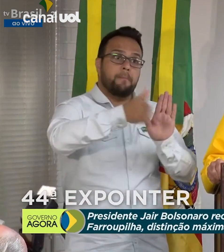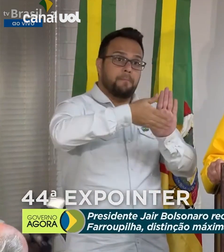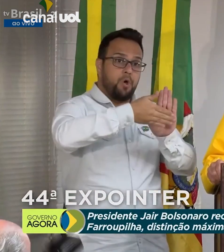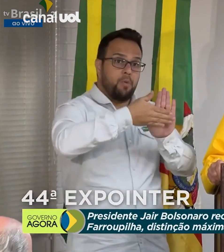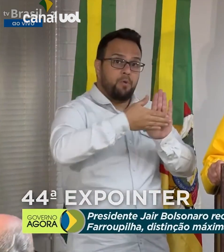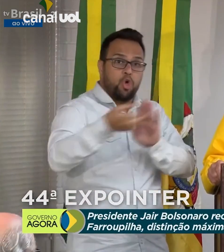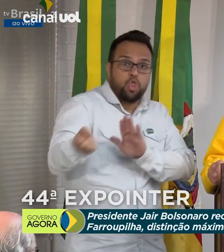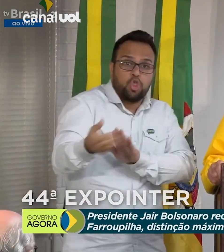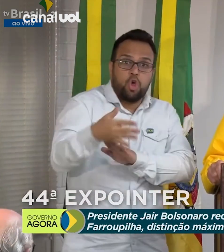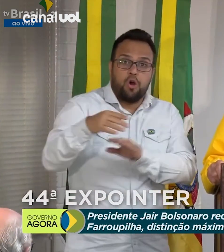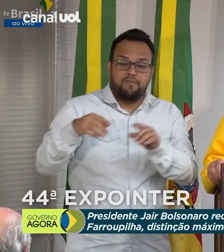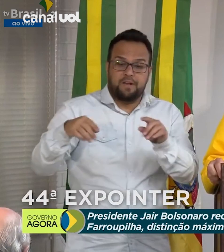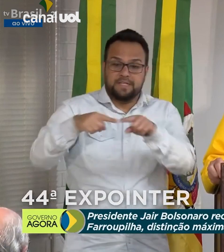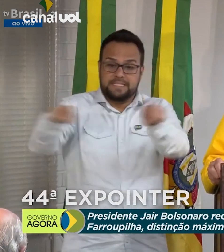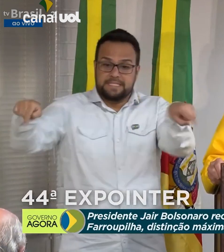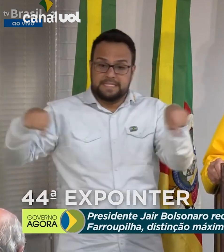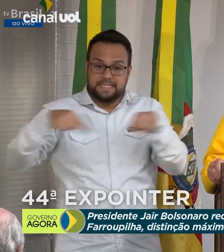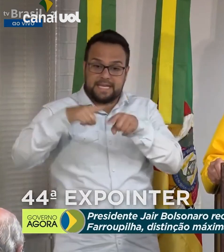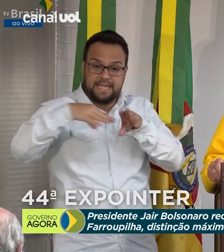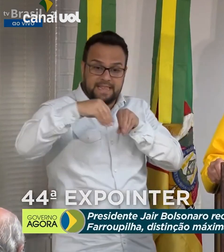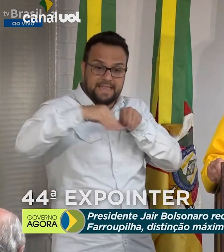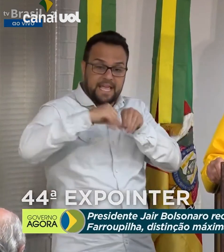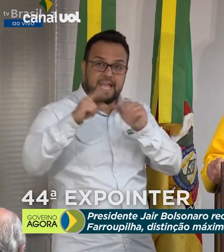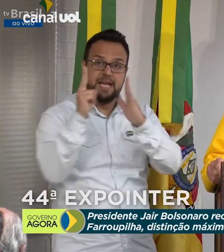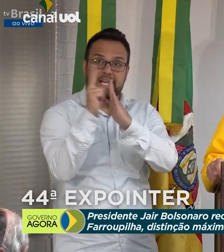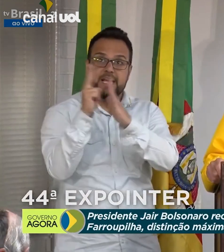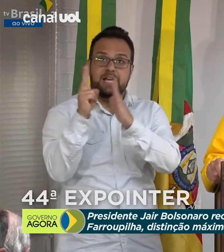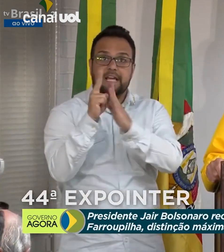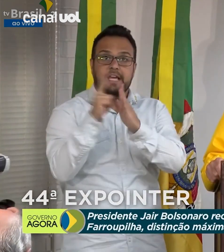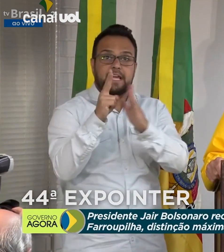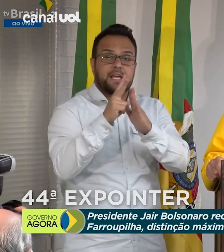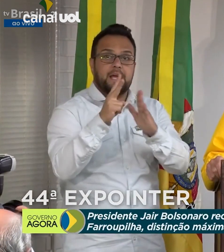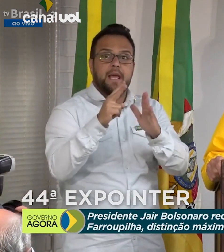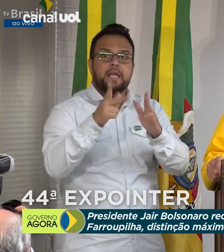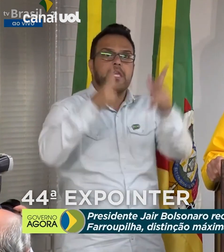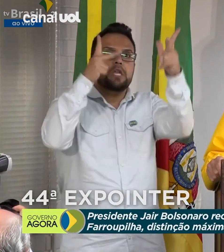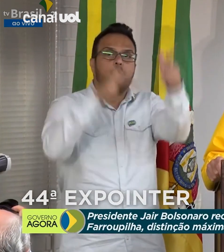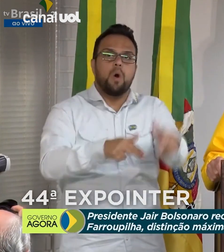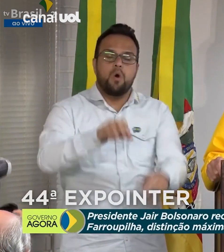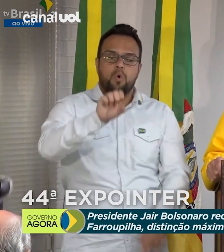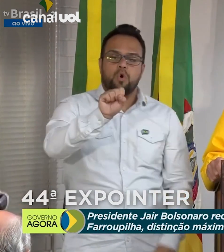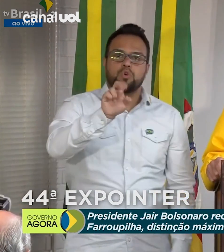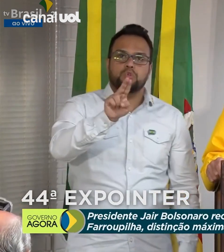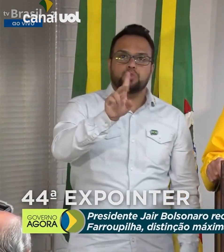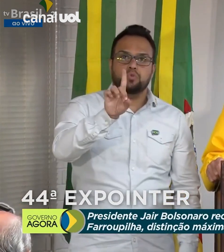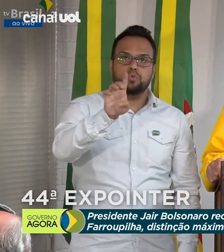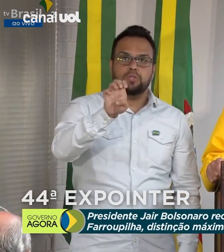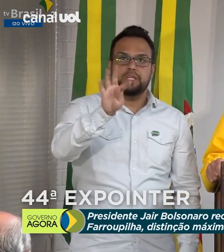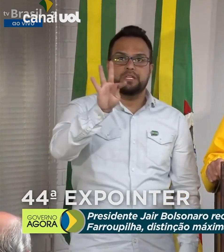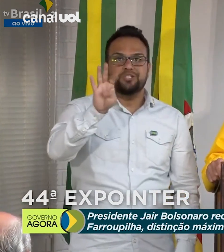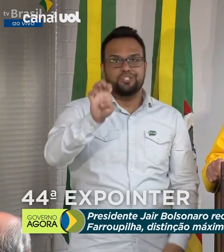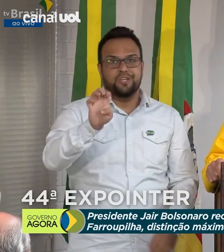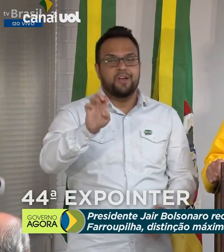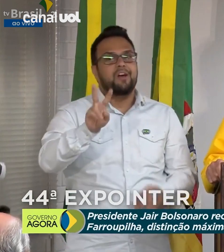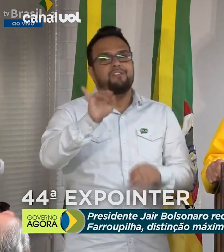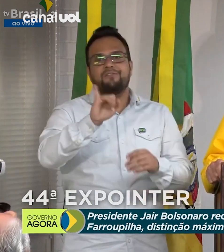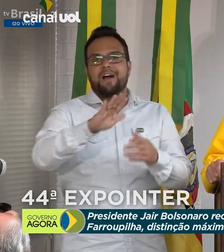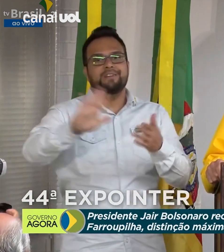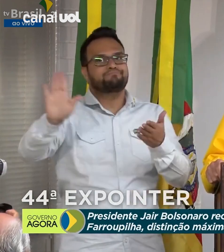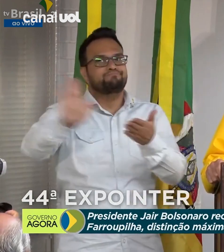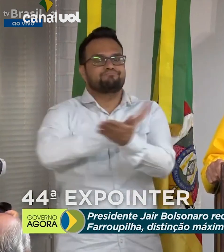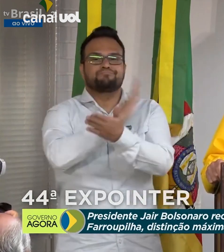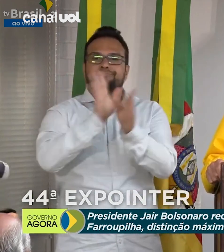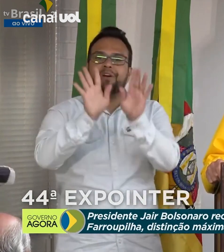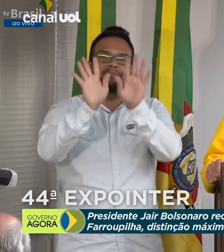de novas áreas indígenas que equivale a uma região sudeste toda, ou seja, o fim do agronegócio. Simplesmente